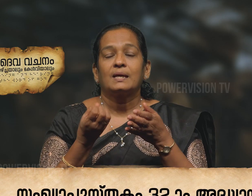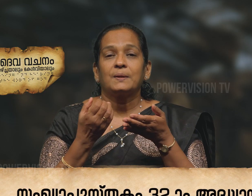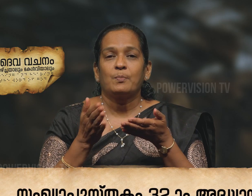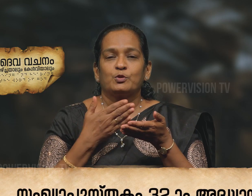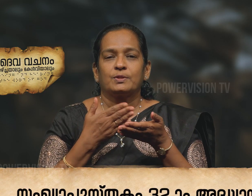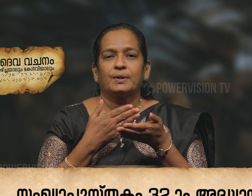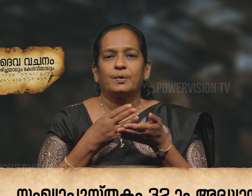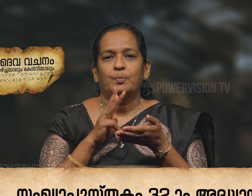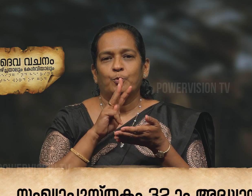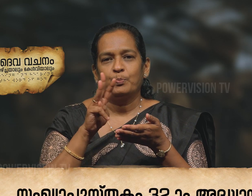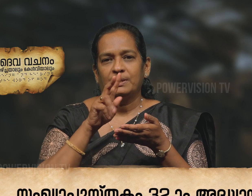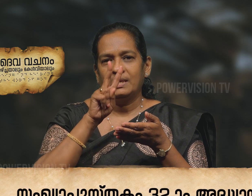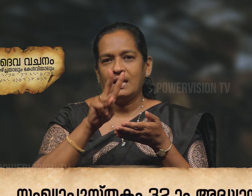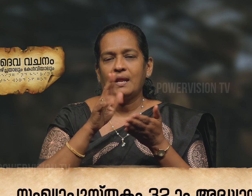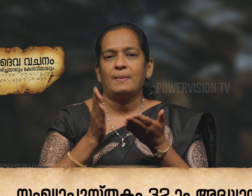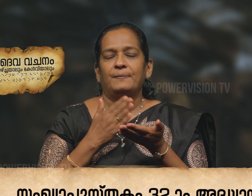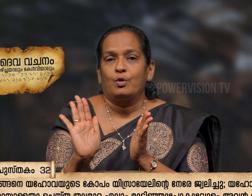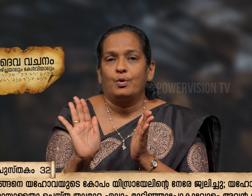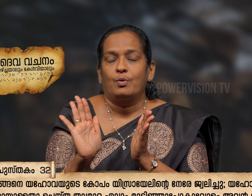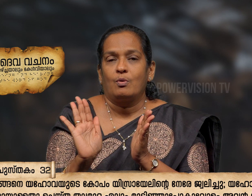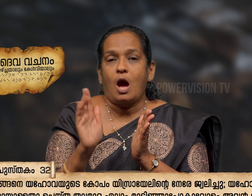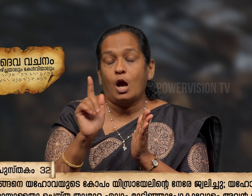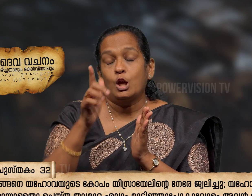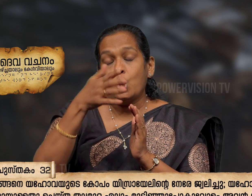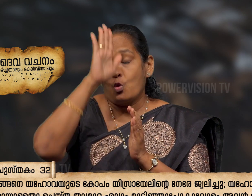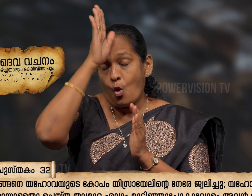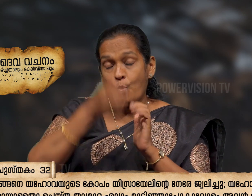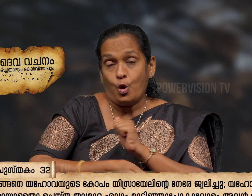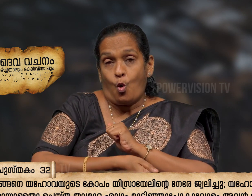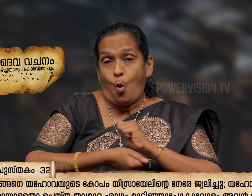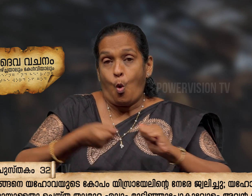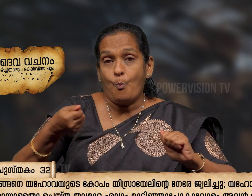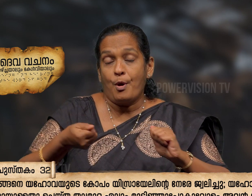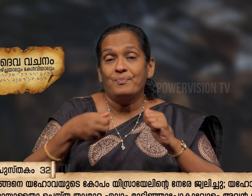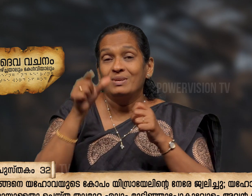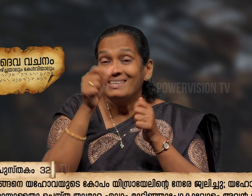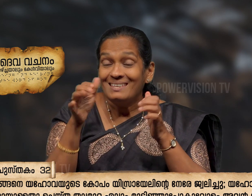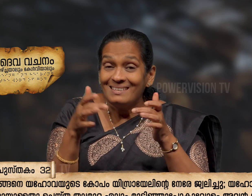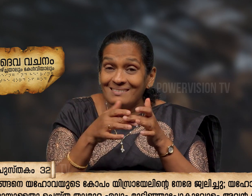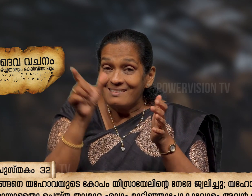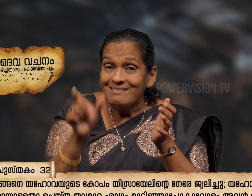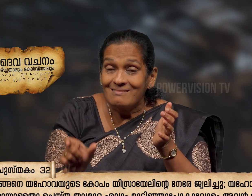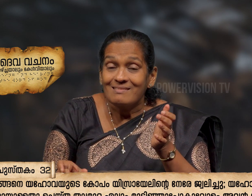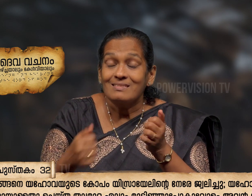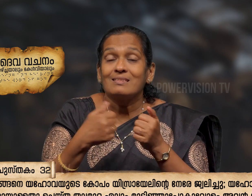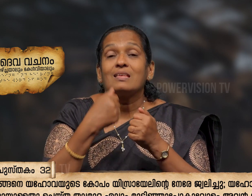സംഖ്യാപുസ്തകം 32-ാം അധ്യായം. അങ്ങനെ യഹോവയുടെ കോപം ഇസ്രയേലിന്റെ നേരെ ജ്വലിച്ചു.